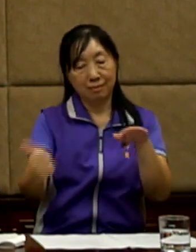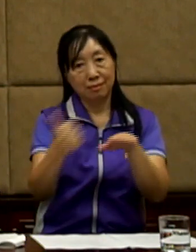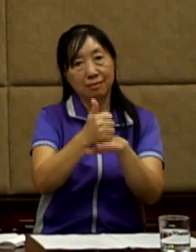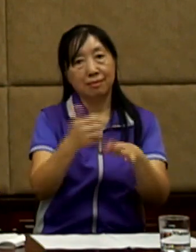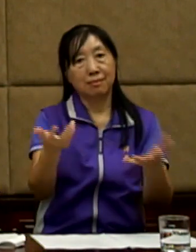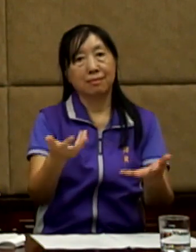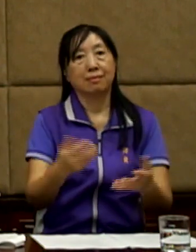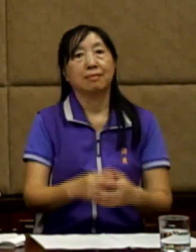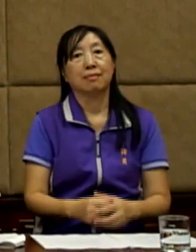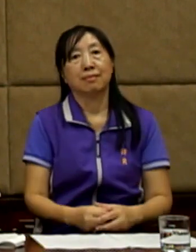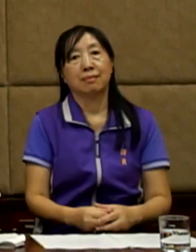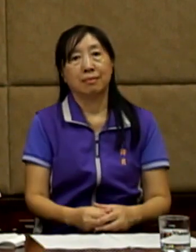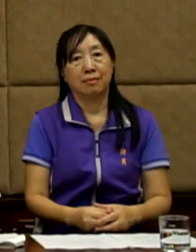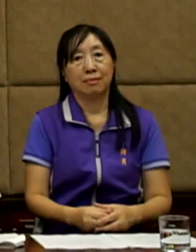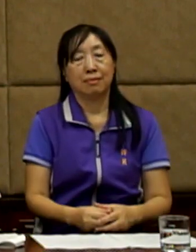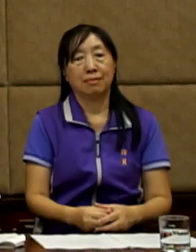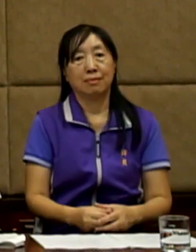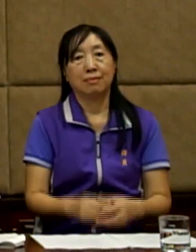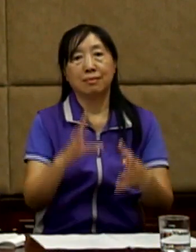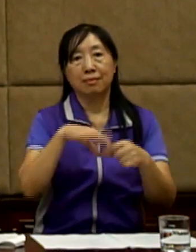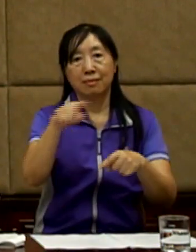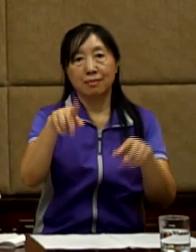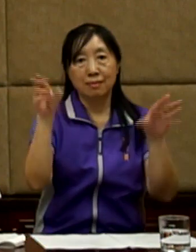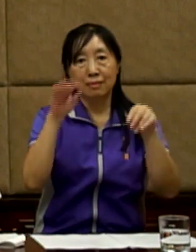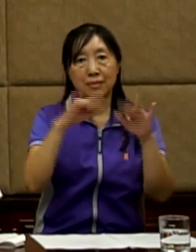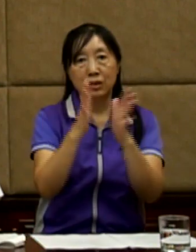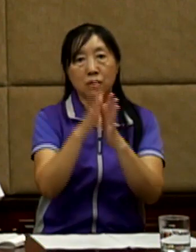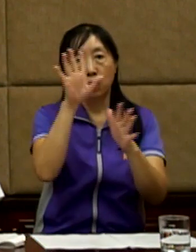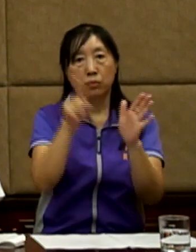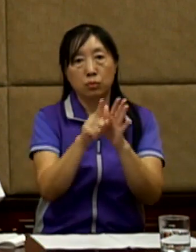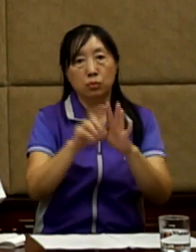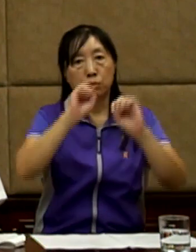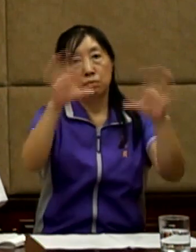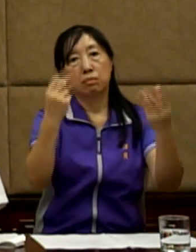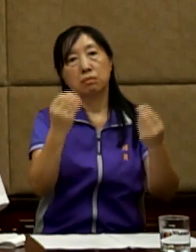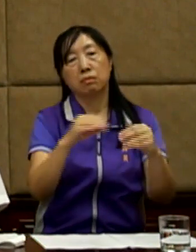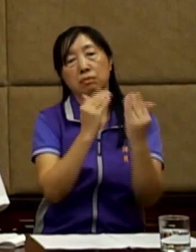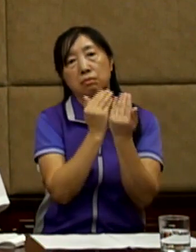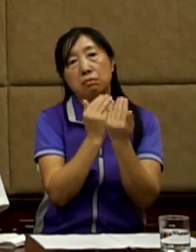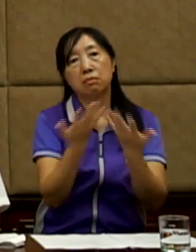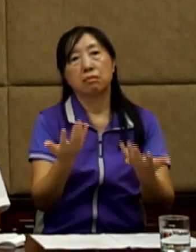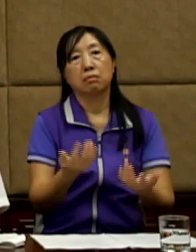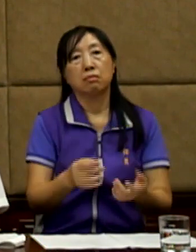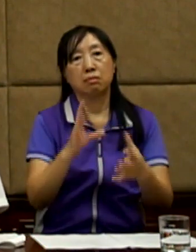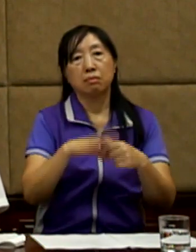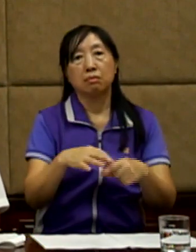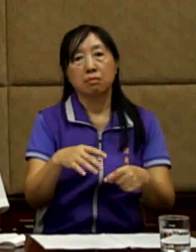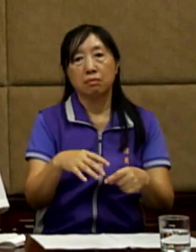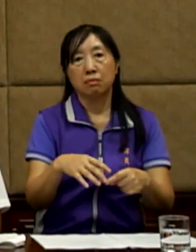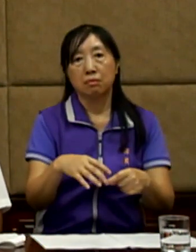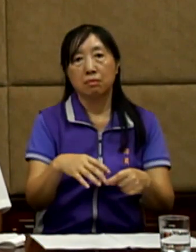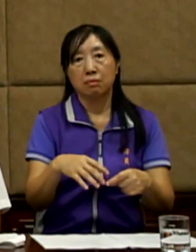跟系统经营者呈现极度的资讯不对称的状况。那我们在最后大概也在